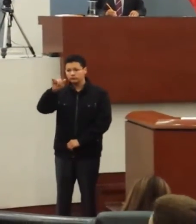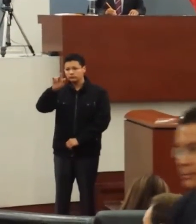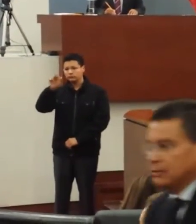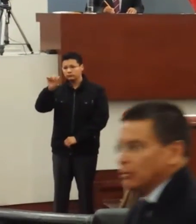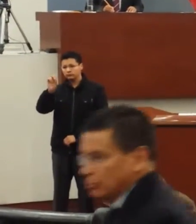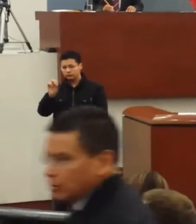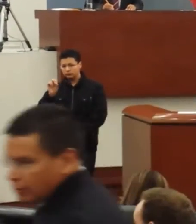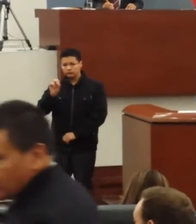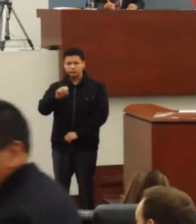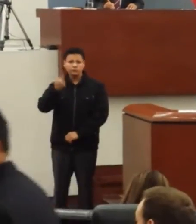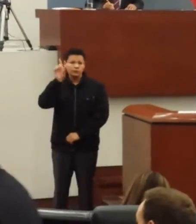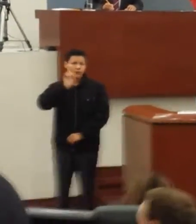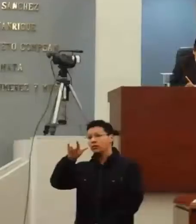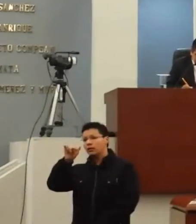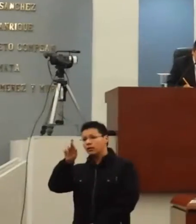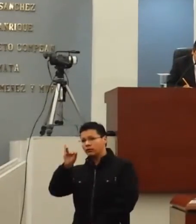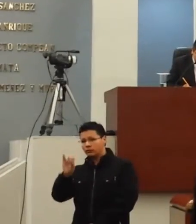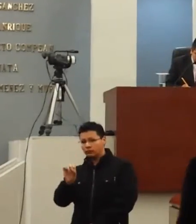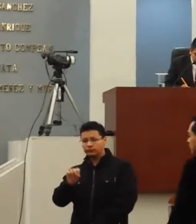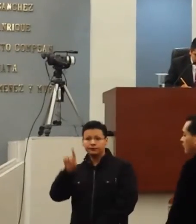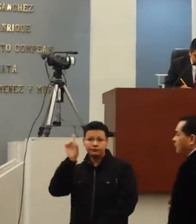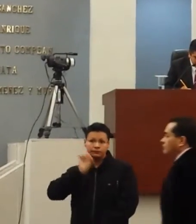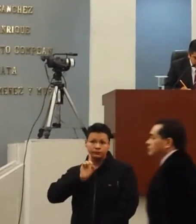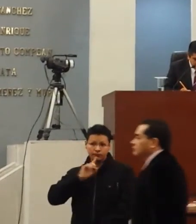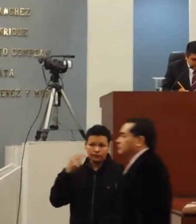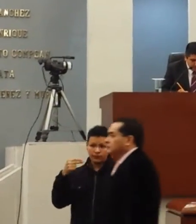manuel socorro herrera orta